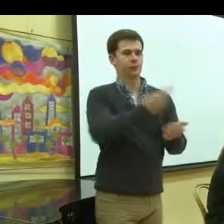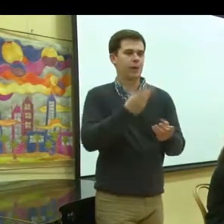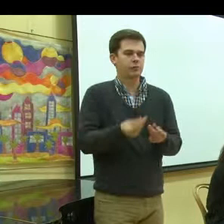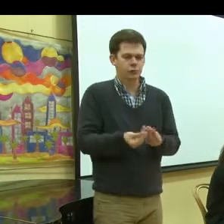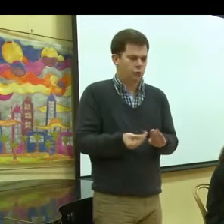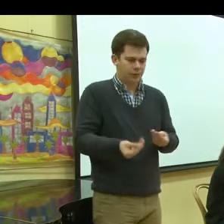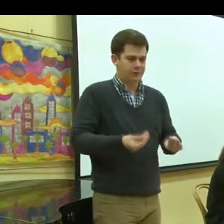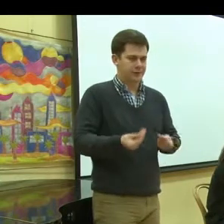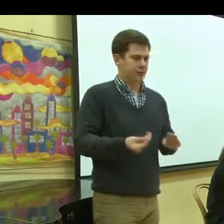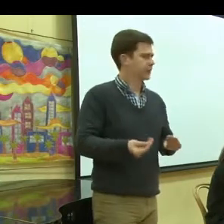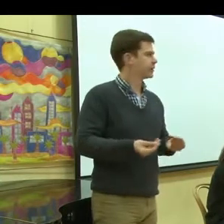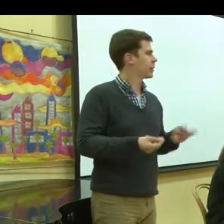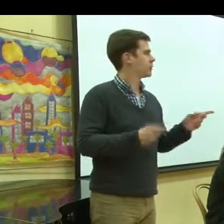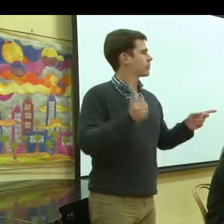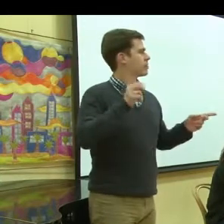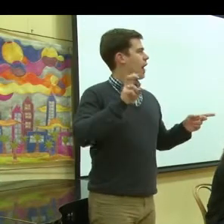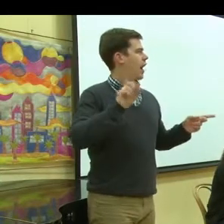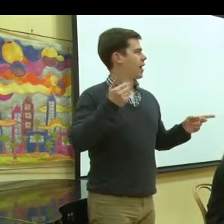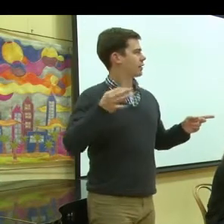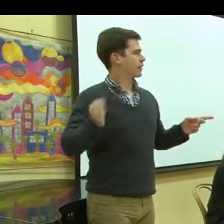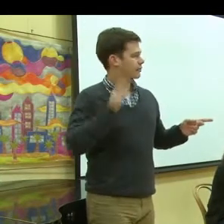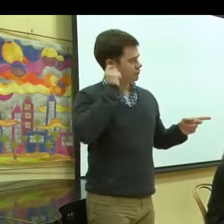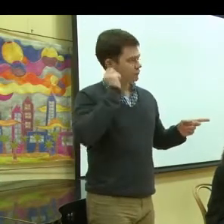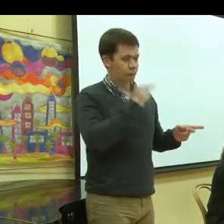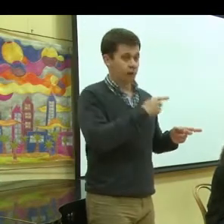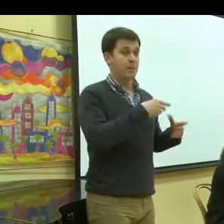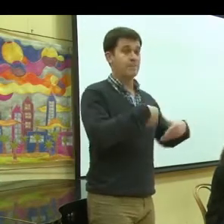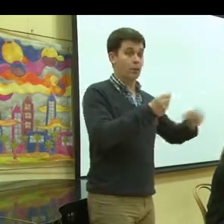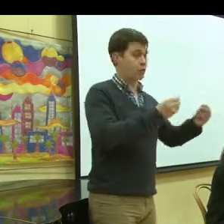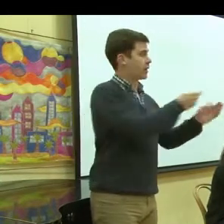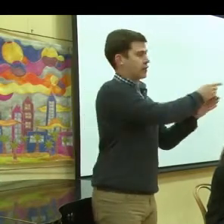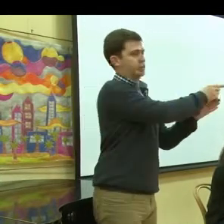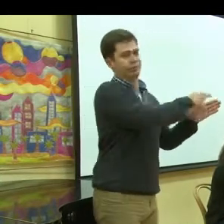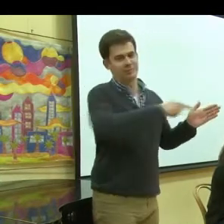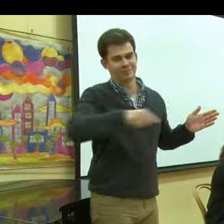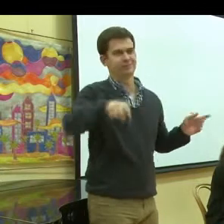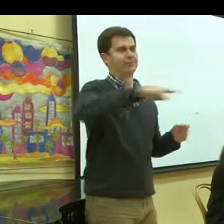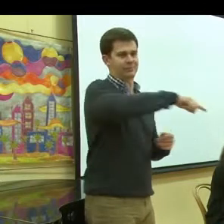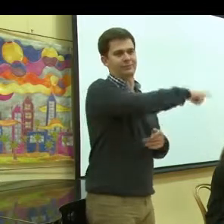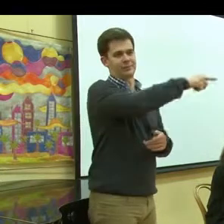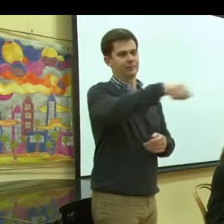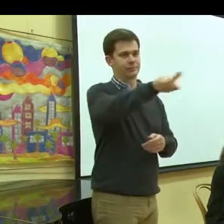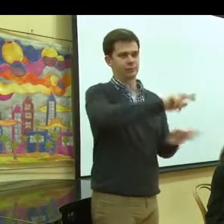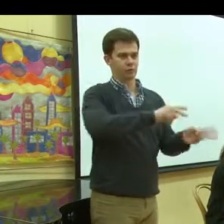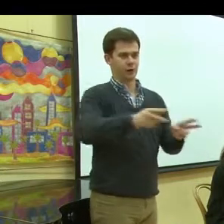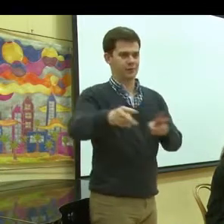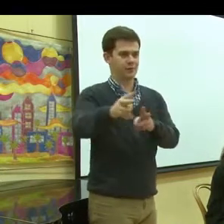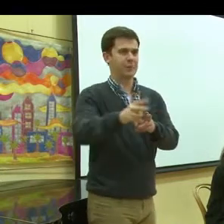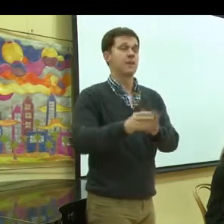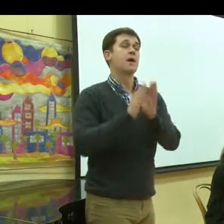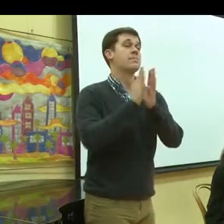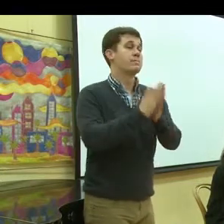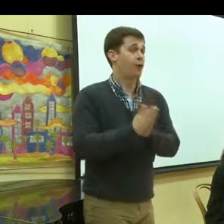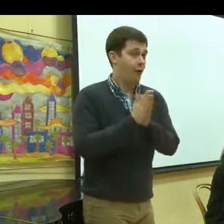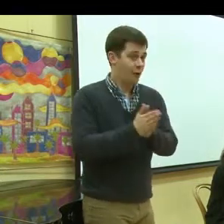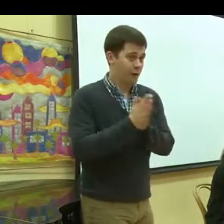będziemy to... Hania jest z brzegu, czy nie? Jest z brzegu. I od Hani będziemy to dalej puszczali do Państwa i bardzo prosimy, żeby liczba przedmiotów, które